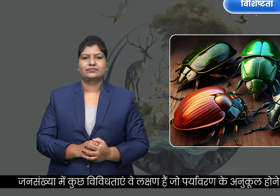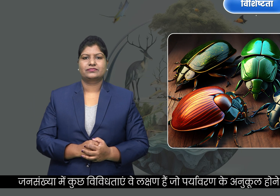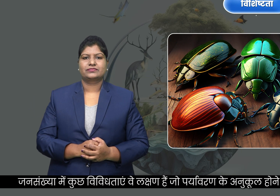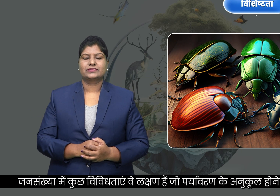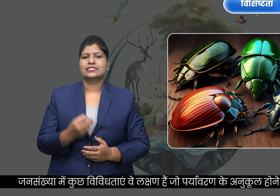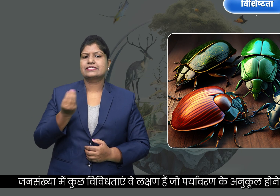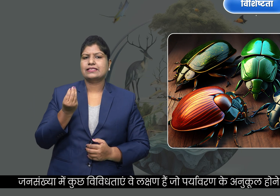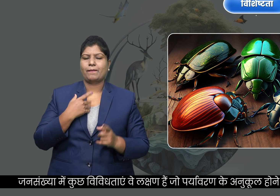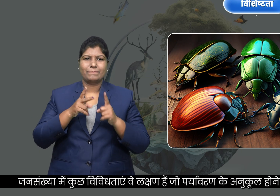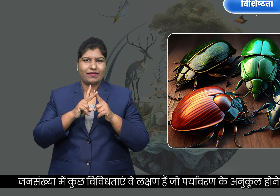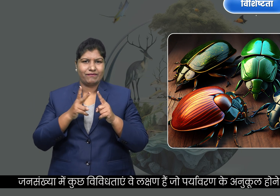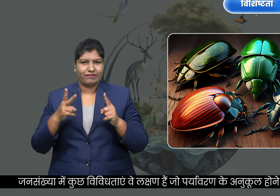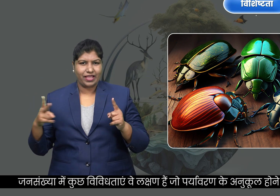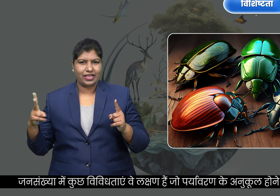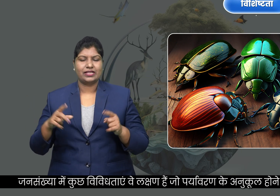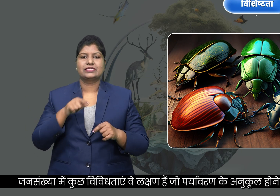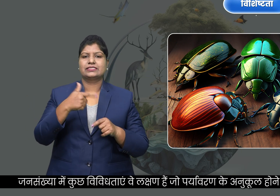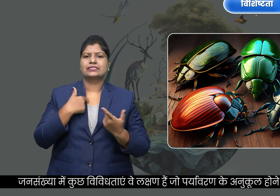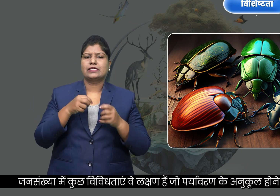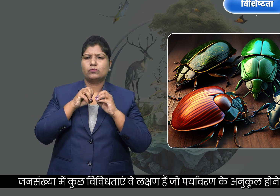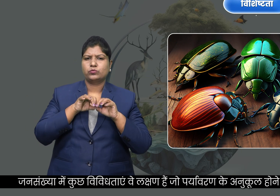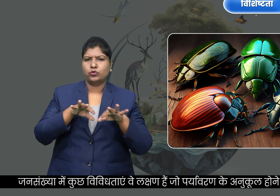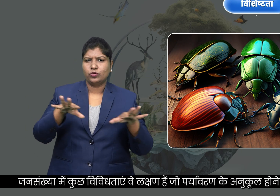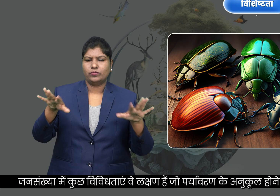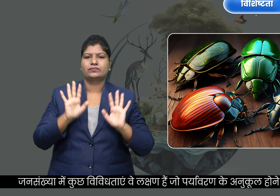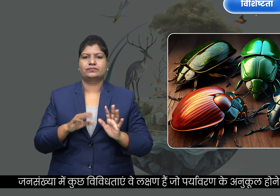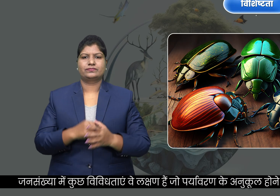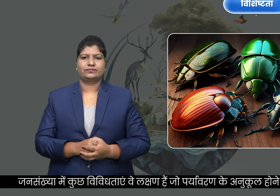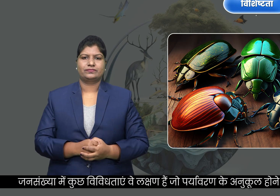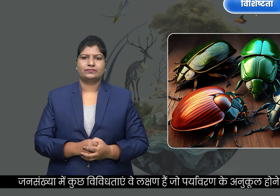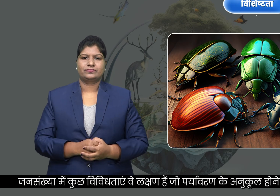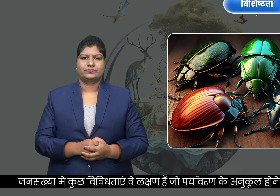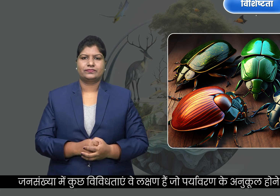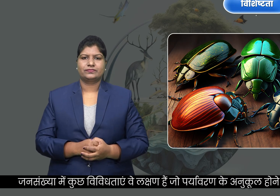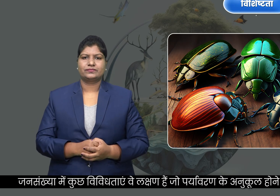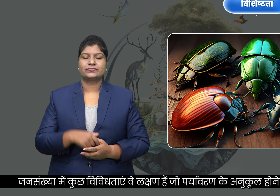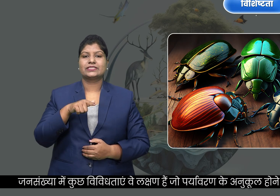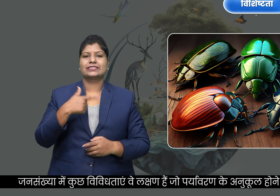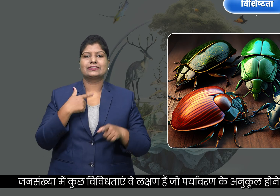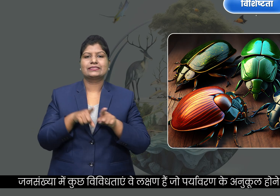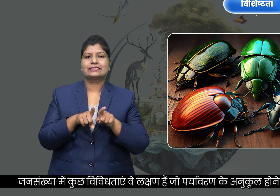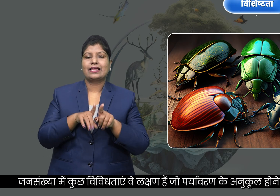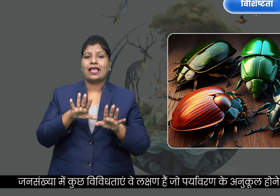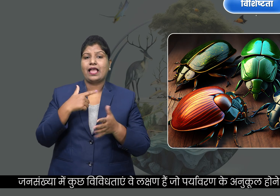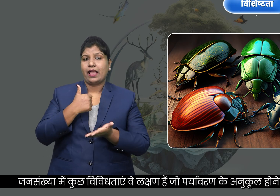जनसंख्या में कुछ विविधताएं व लक्षण हैं जो पर्यावरण के अनुकूल होने में मदद करते हैं।